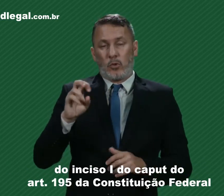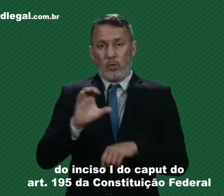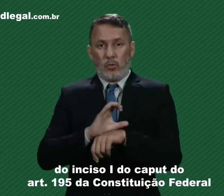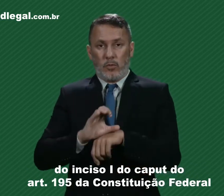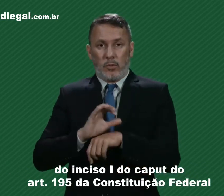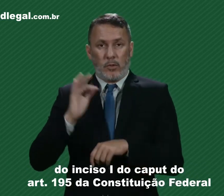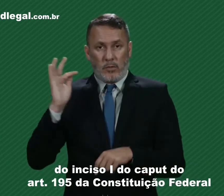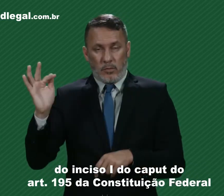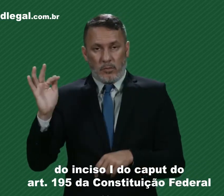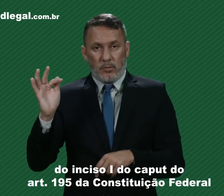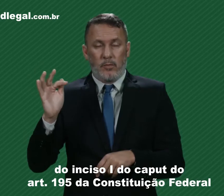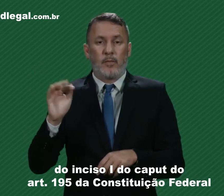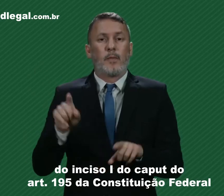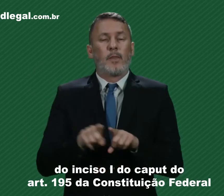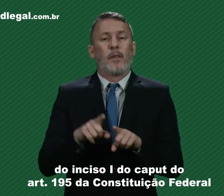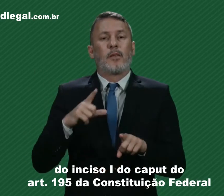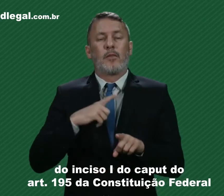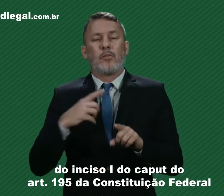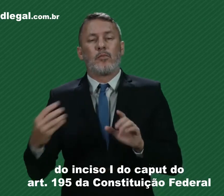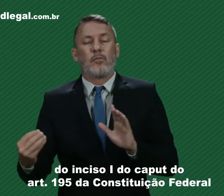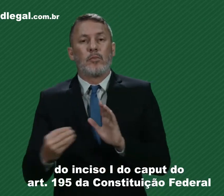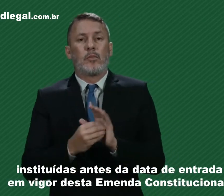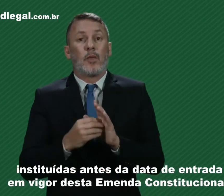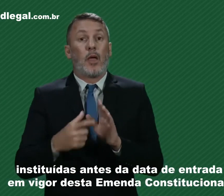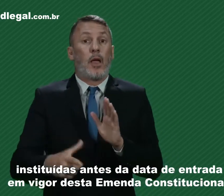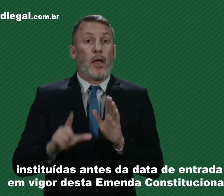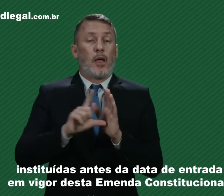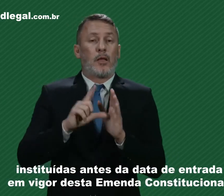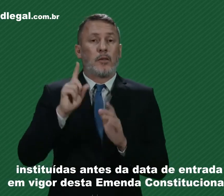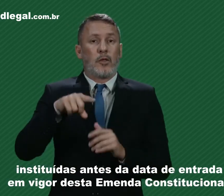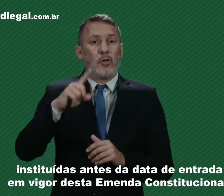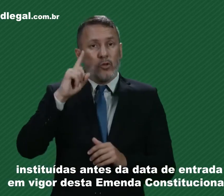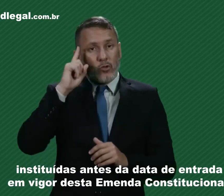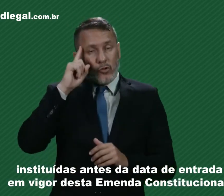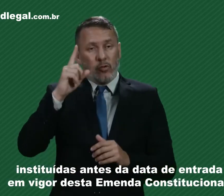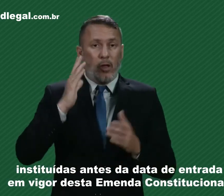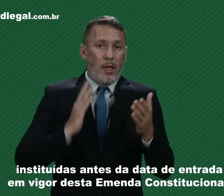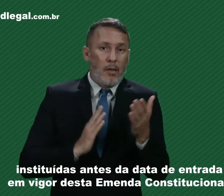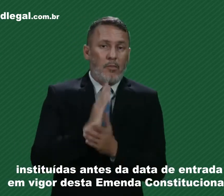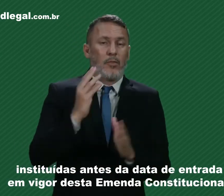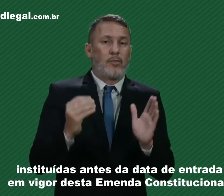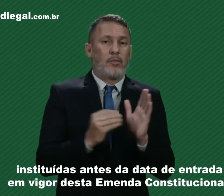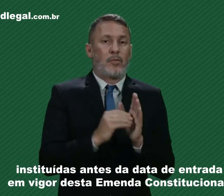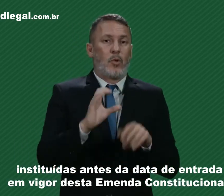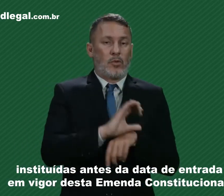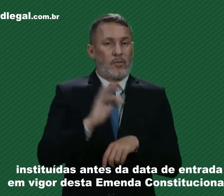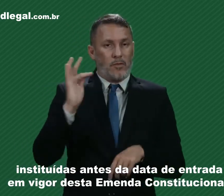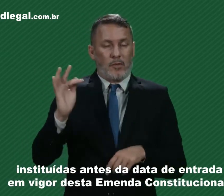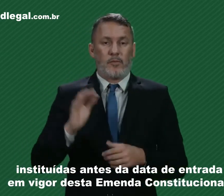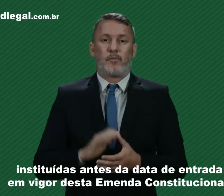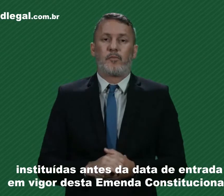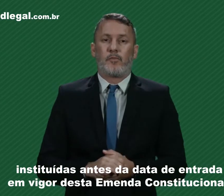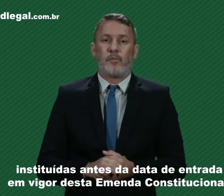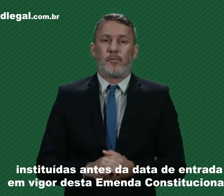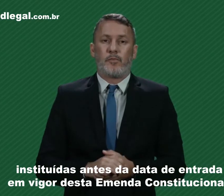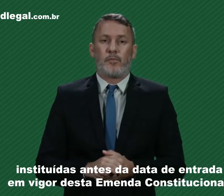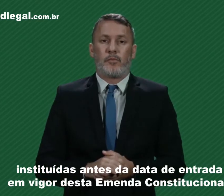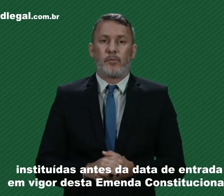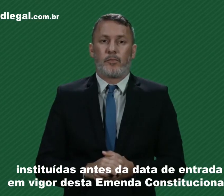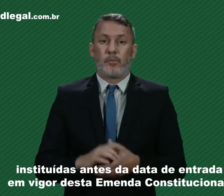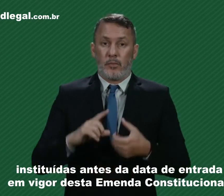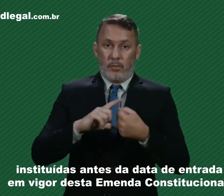artigo 195 da Constituição Federal, instituídas antes da data de entrada em vigor desta